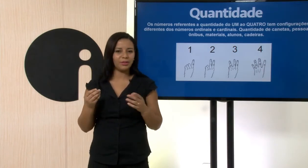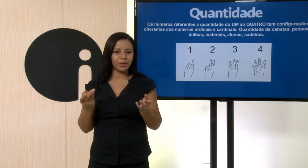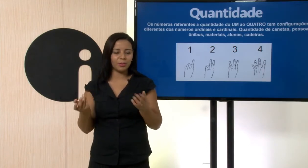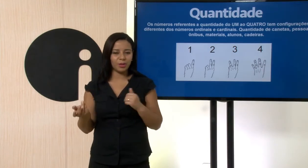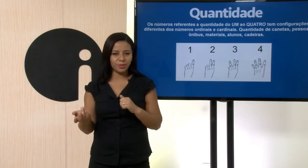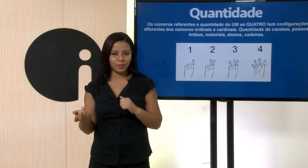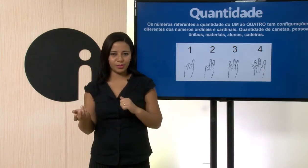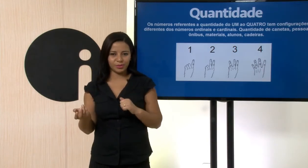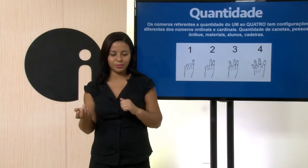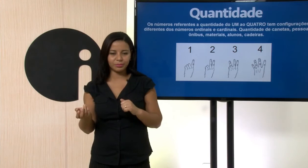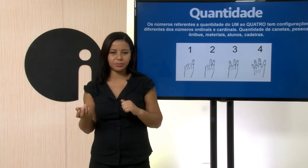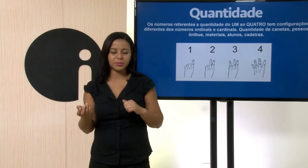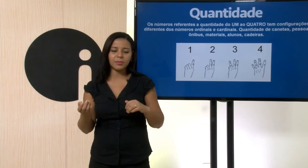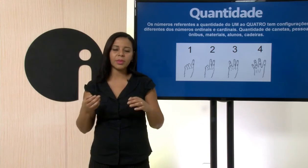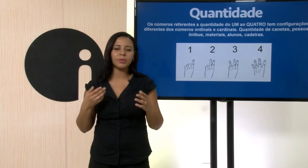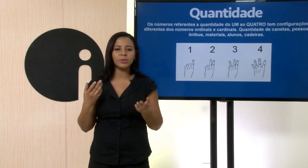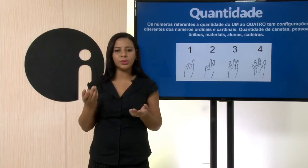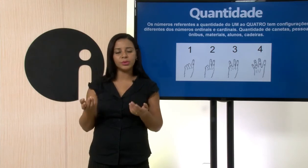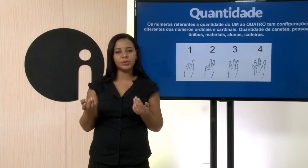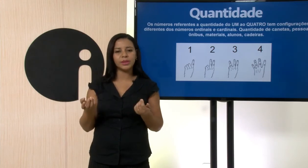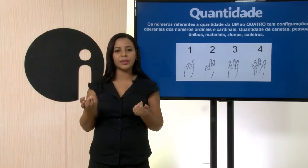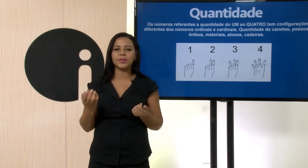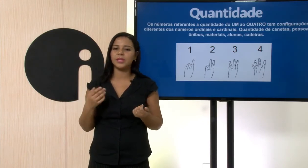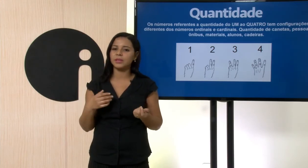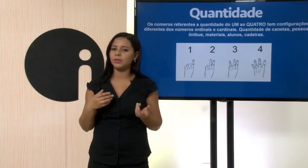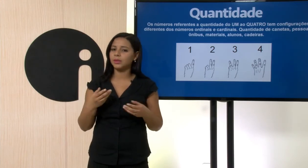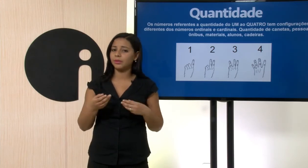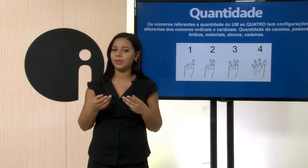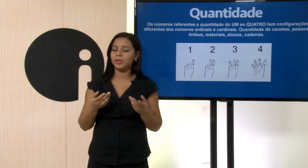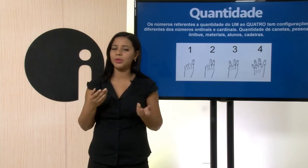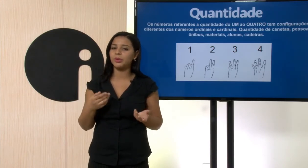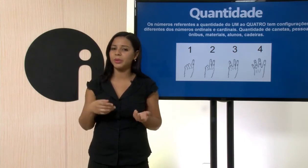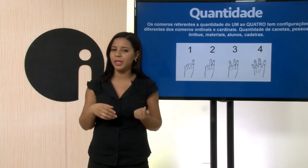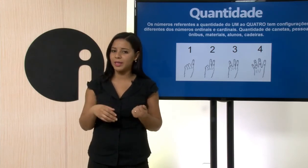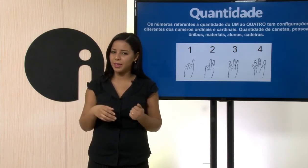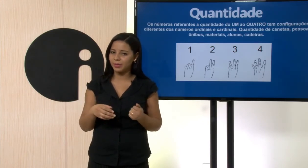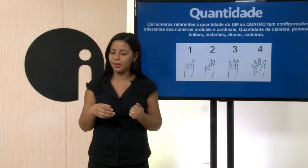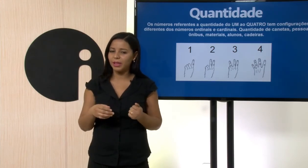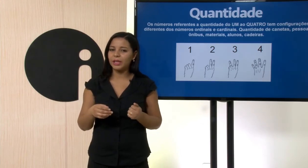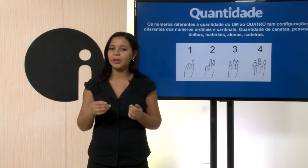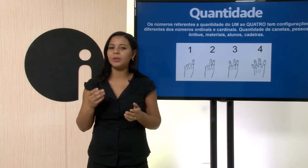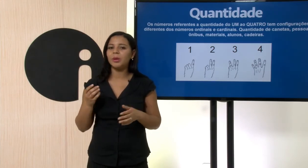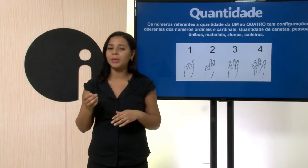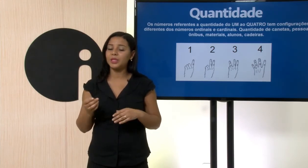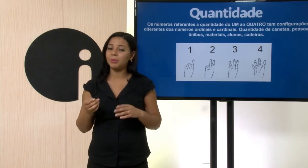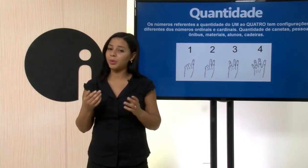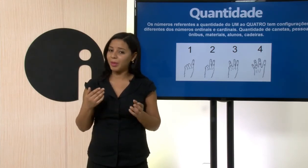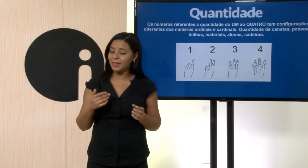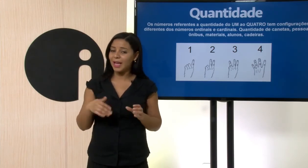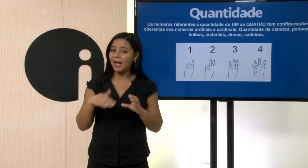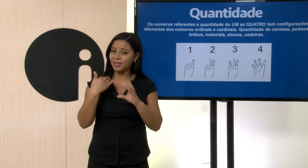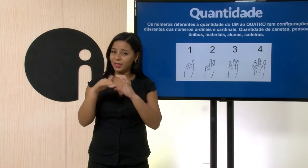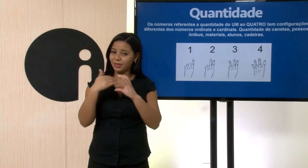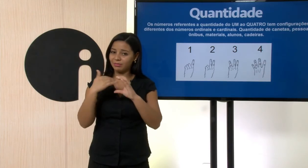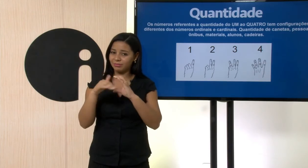telefone para um surdo? Os surdos, eles utilizam outra forma de comunicação, que normalmente é por mensagem,